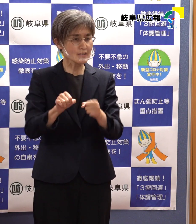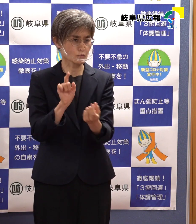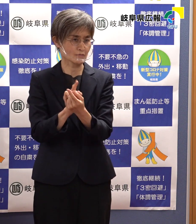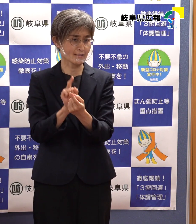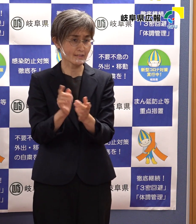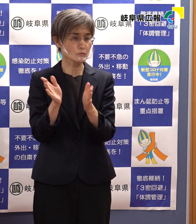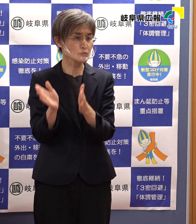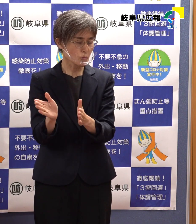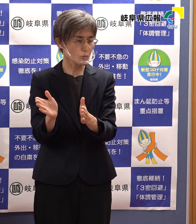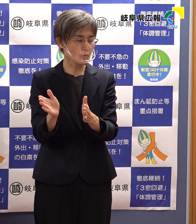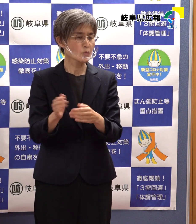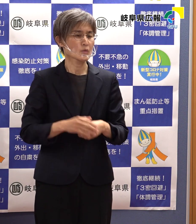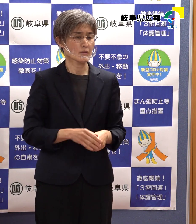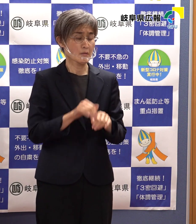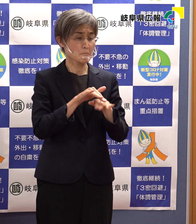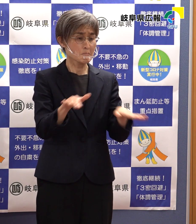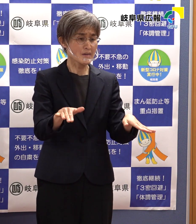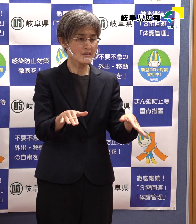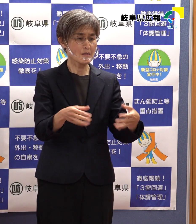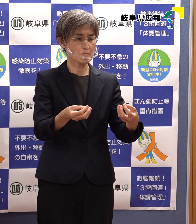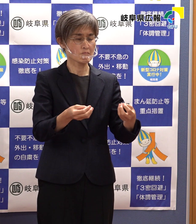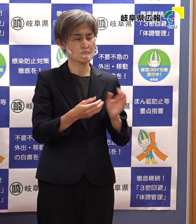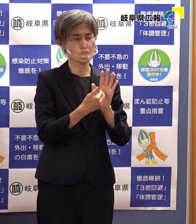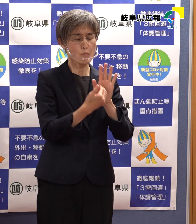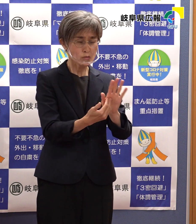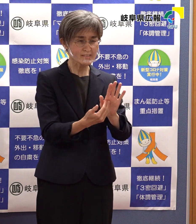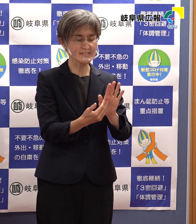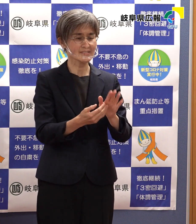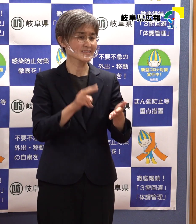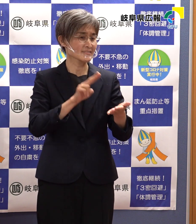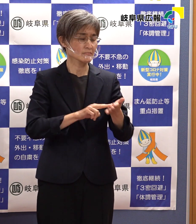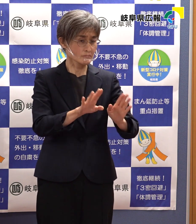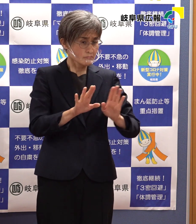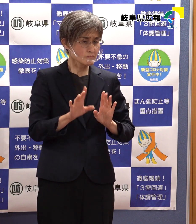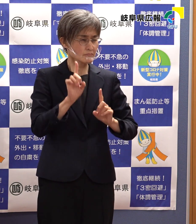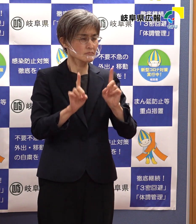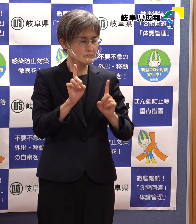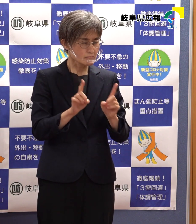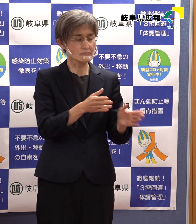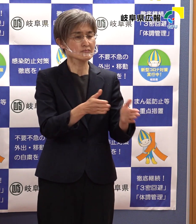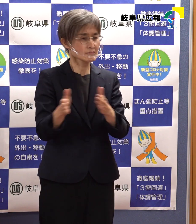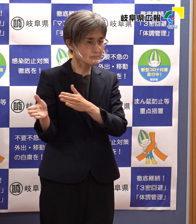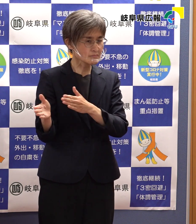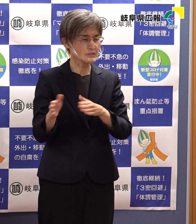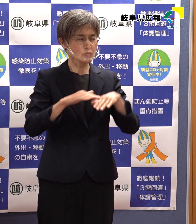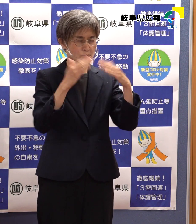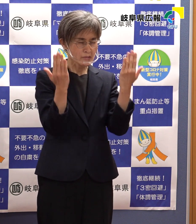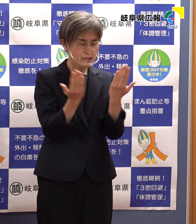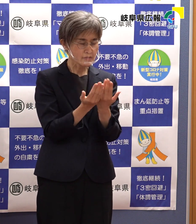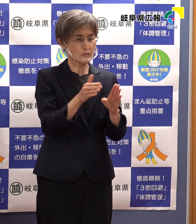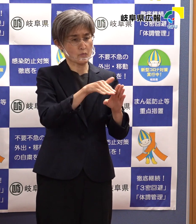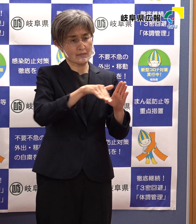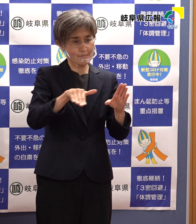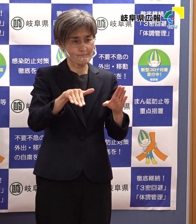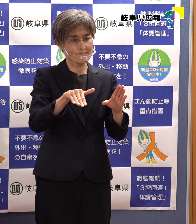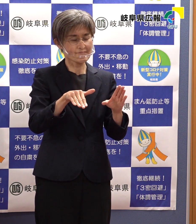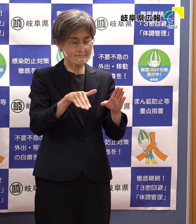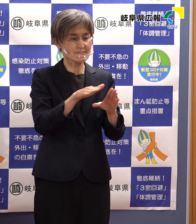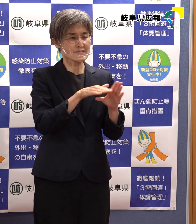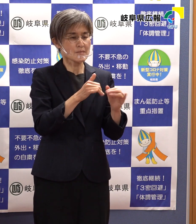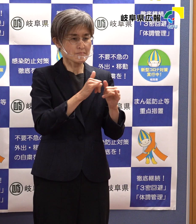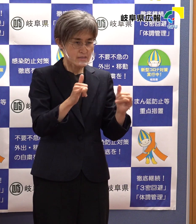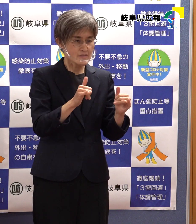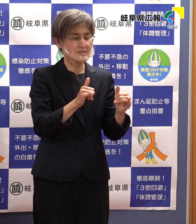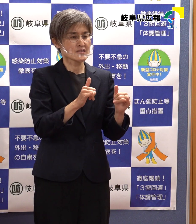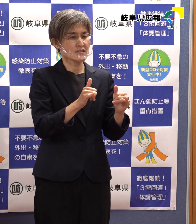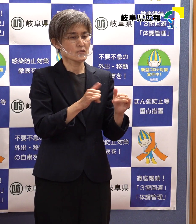てもすべての県、あるいは県民、あるいは飲食店にですね、やってほしい対策と、両方ちょっと混